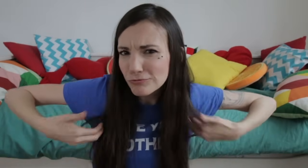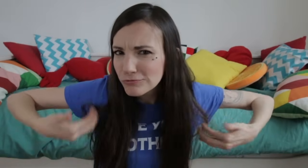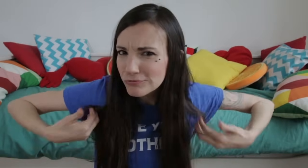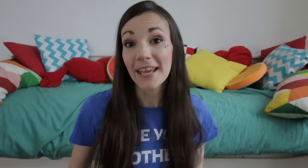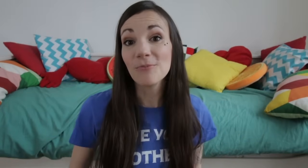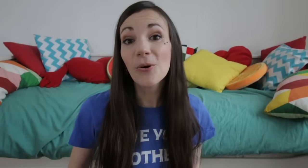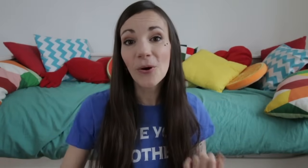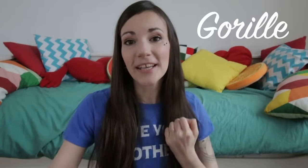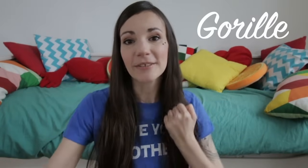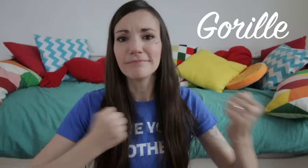Et le mot gorille.